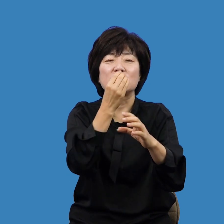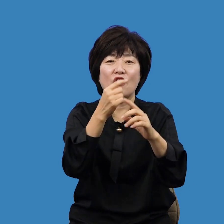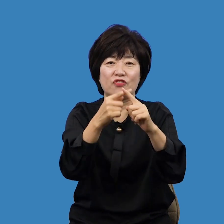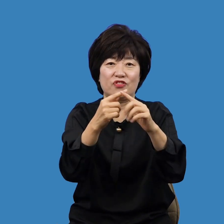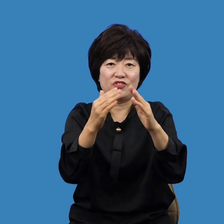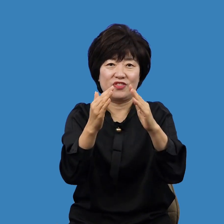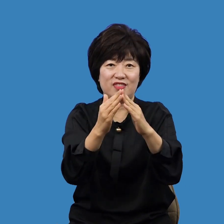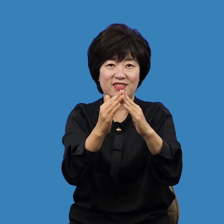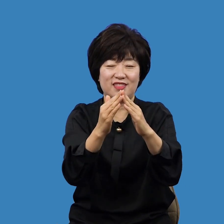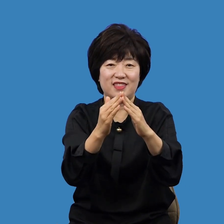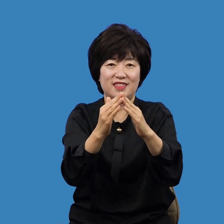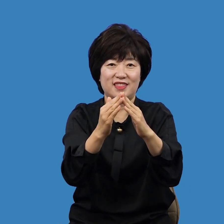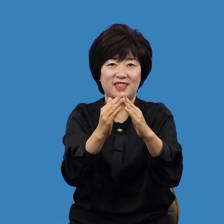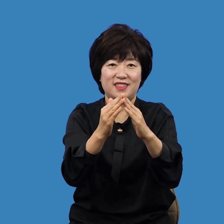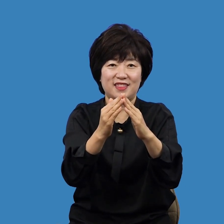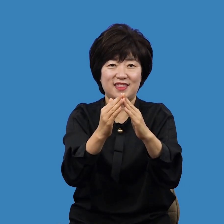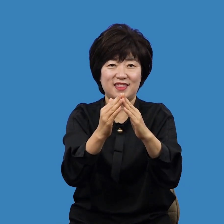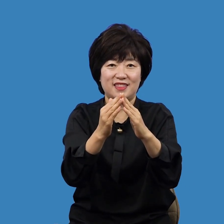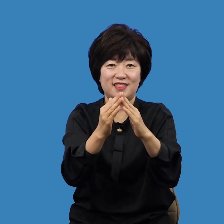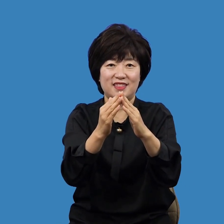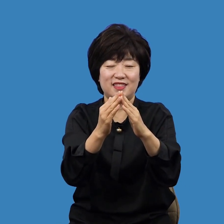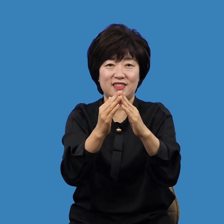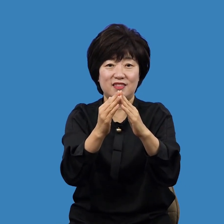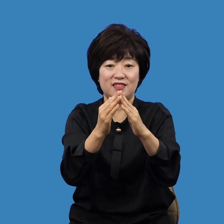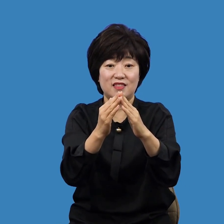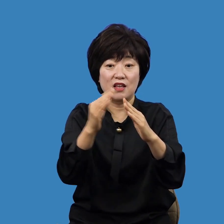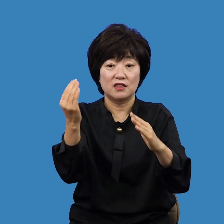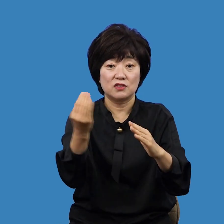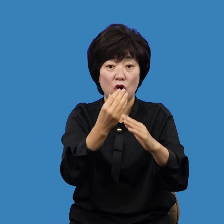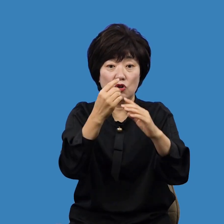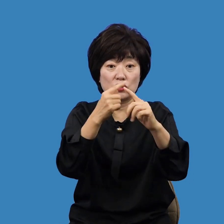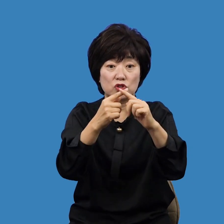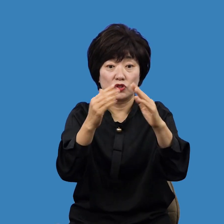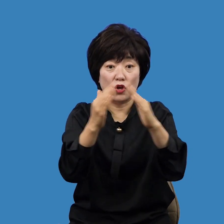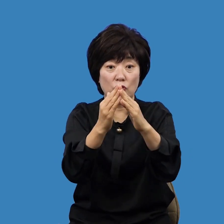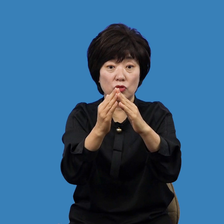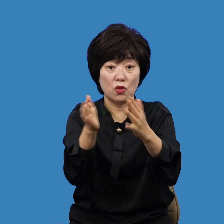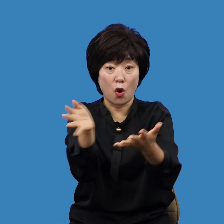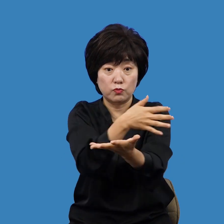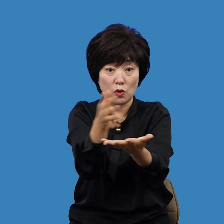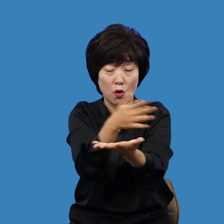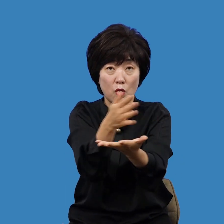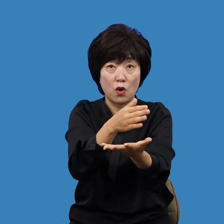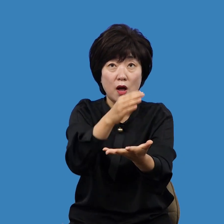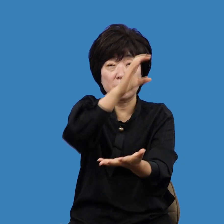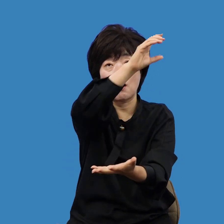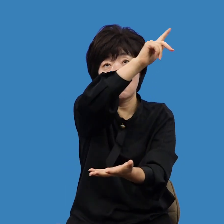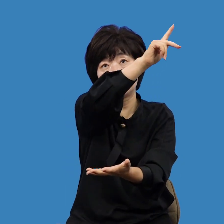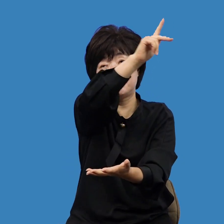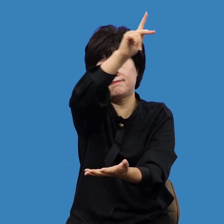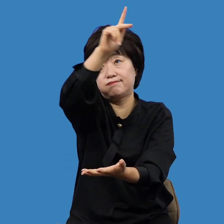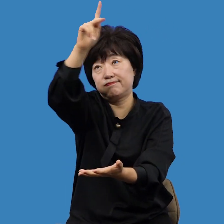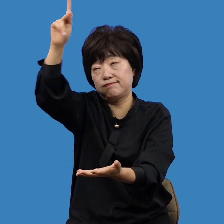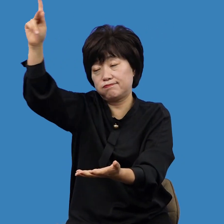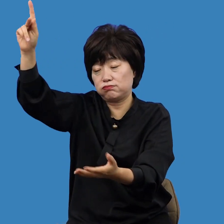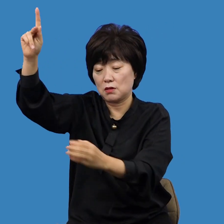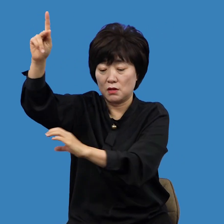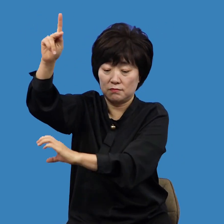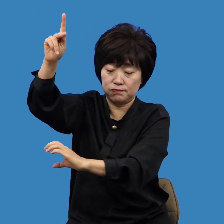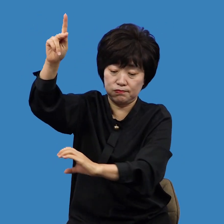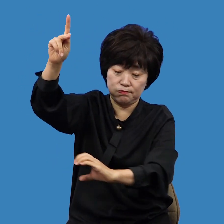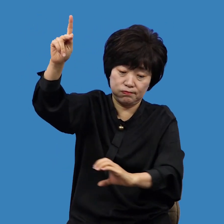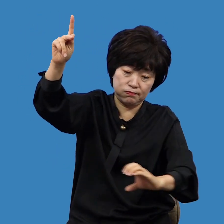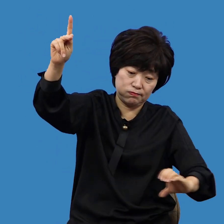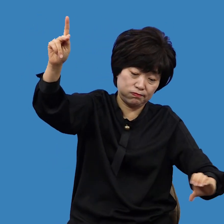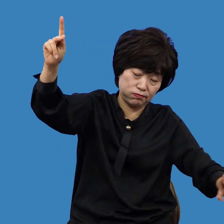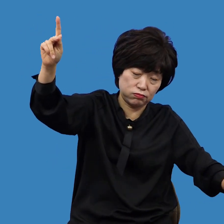크로노스의 시간으로 쭉 가는 거야. 영적인 임팩트가 1도 없어. 예, 그 크로노스의 시간은 뭐냐면 그냥 생존을